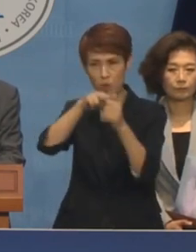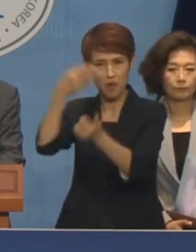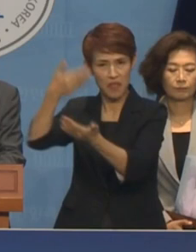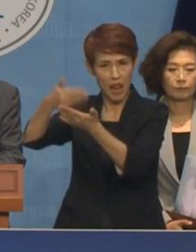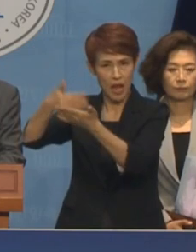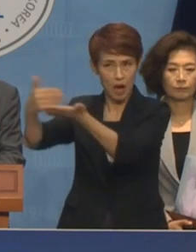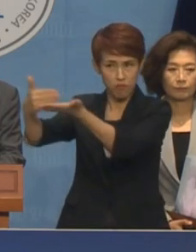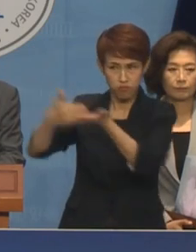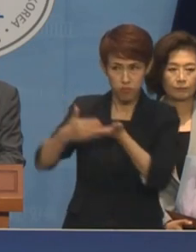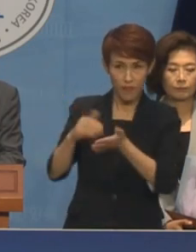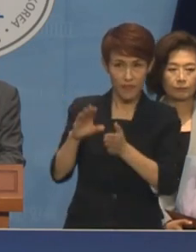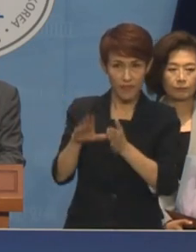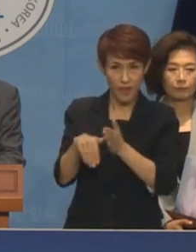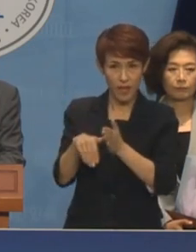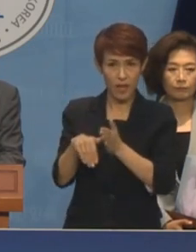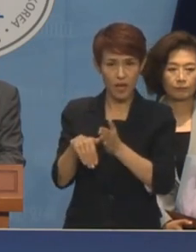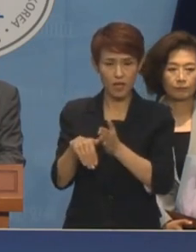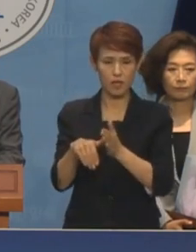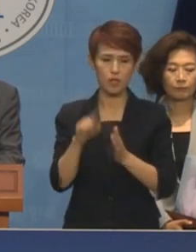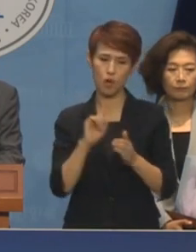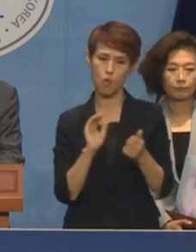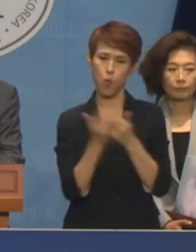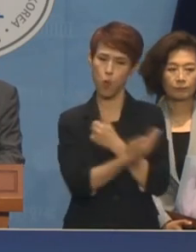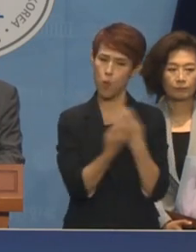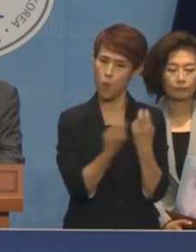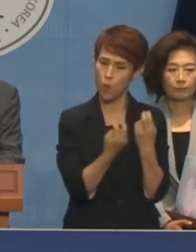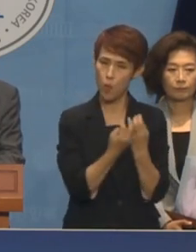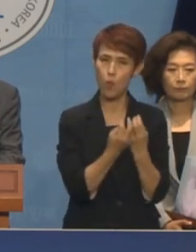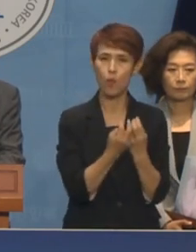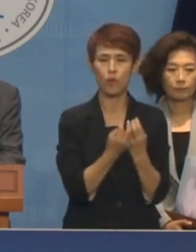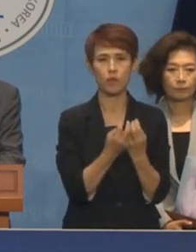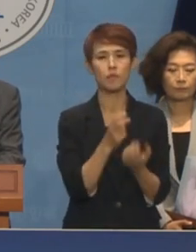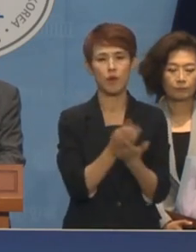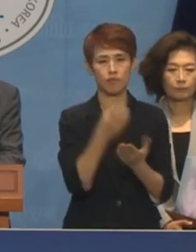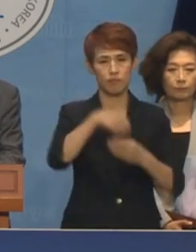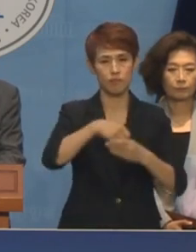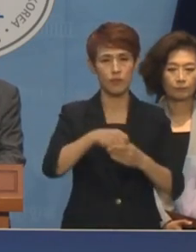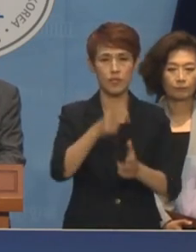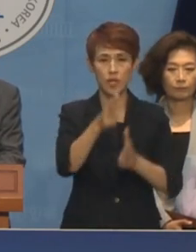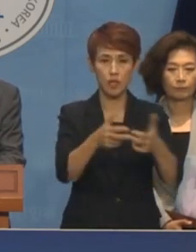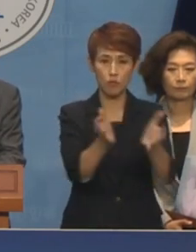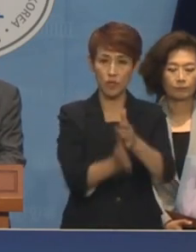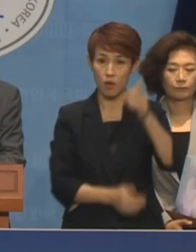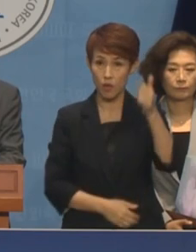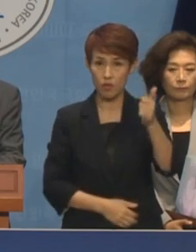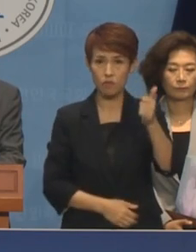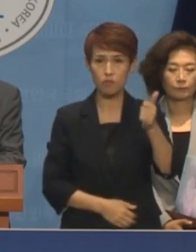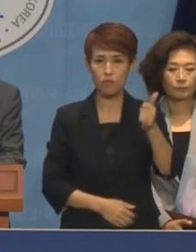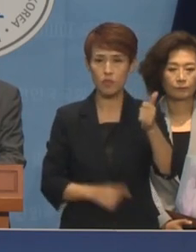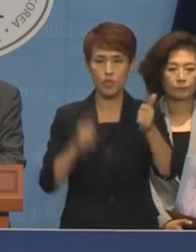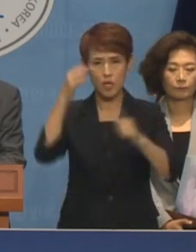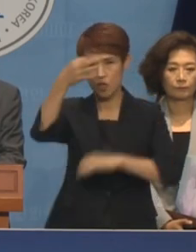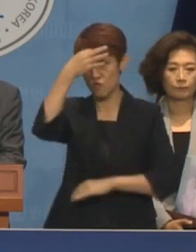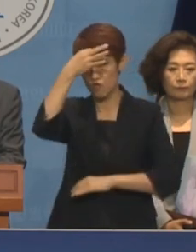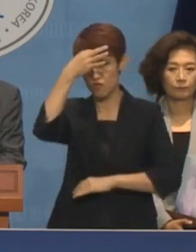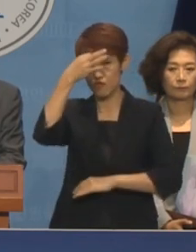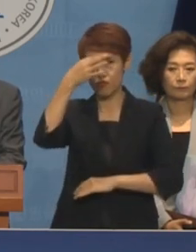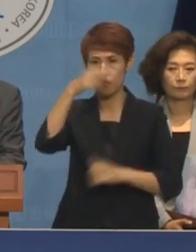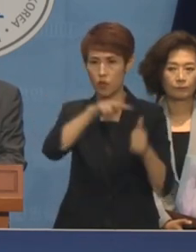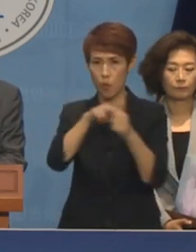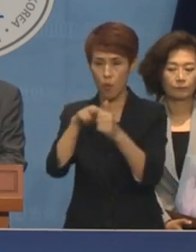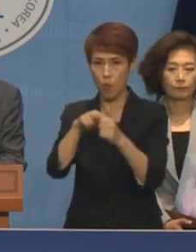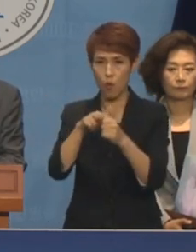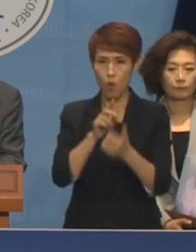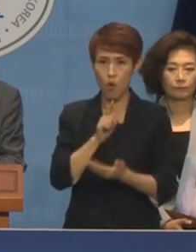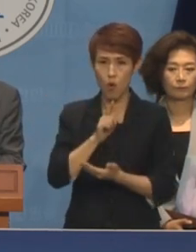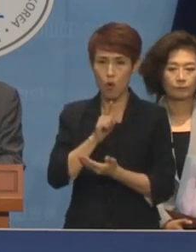경우에 이에 대한 보호 조치를 할 수 있도록 또 산자부 장관은 전략기술 유출 현황 등을 국회에 보고할 수